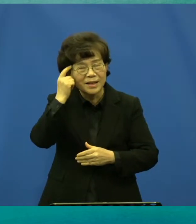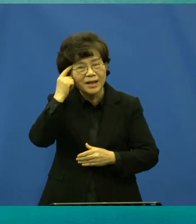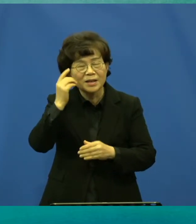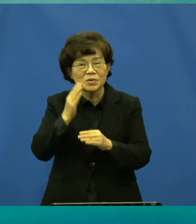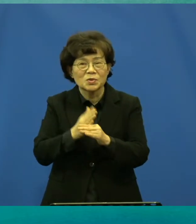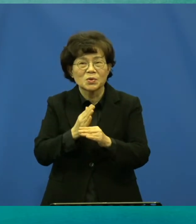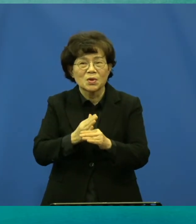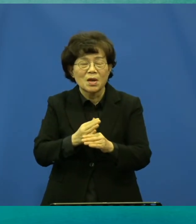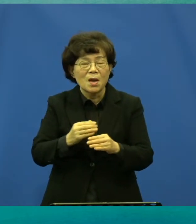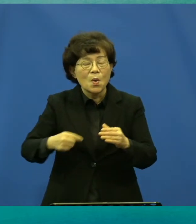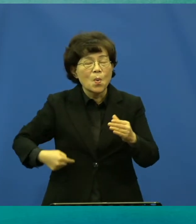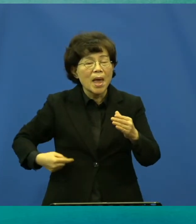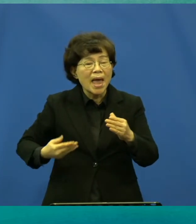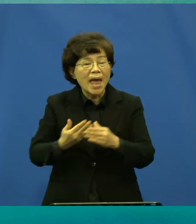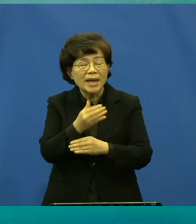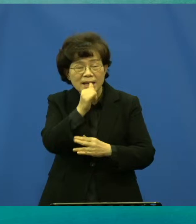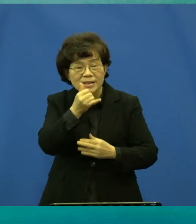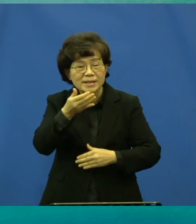회개가 있었어도